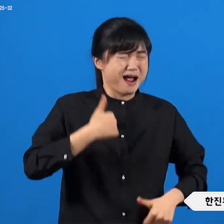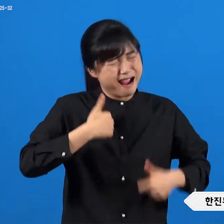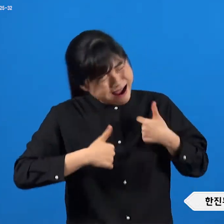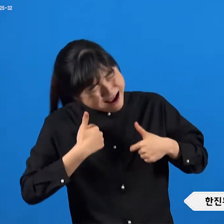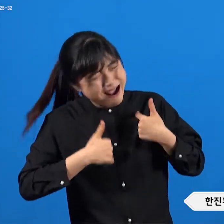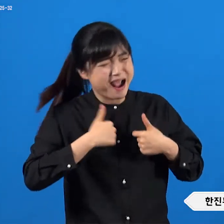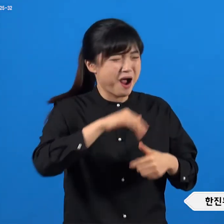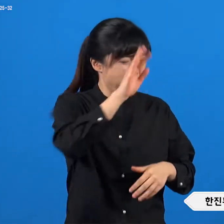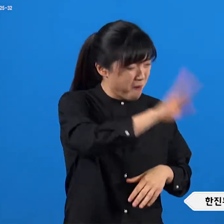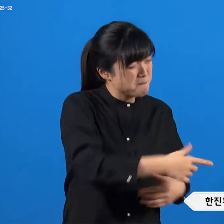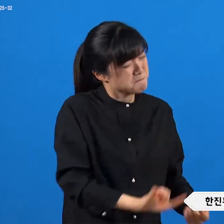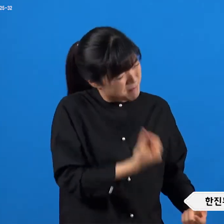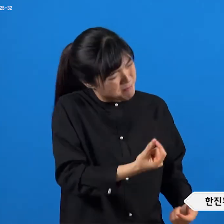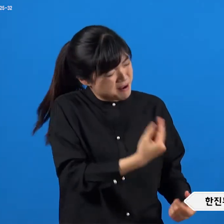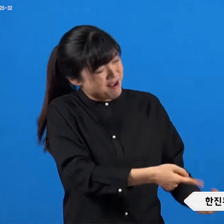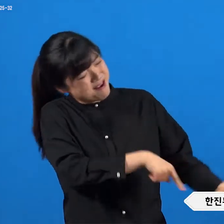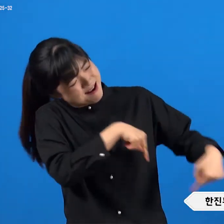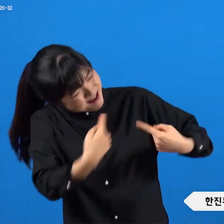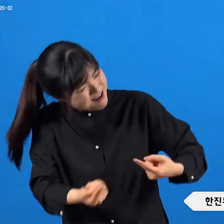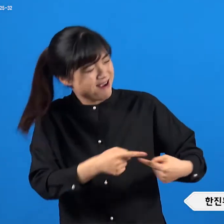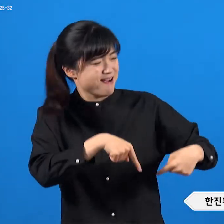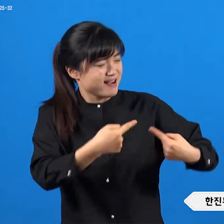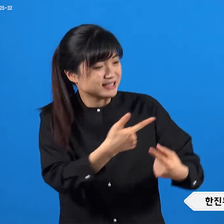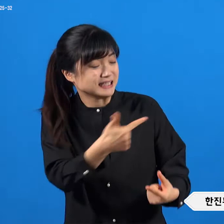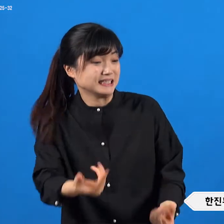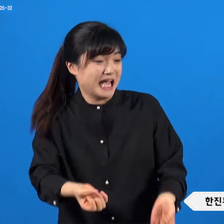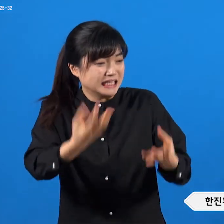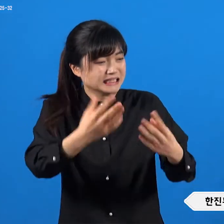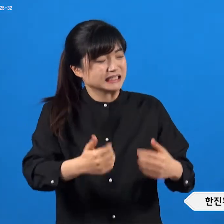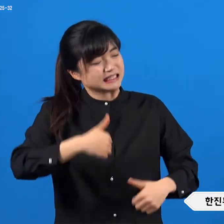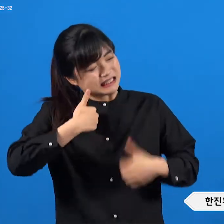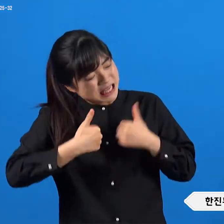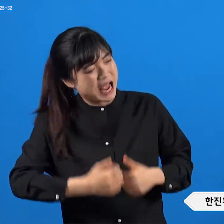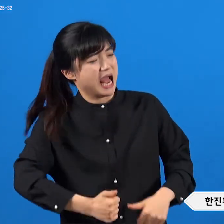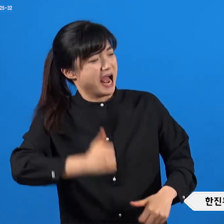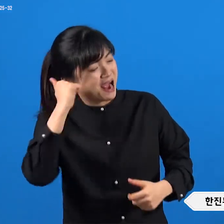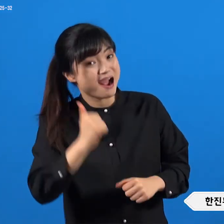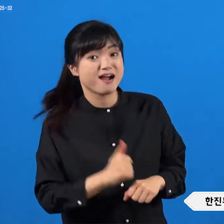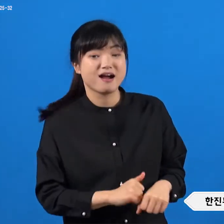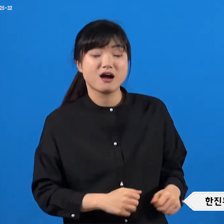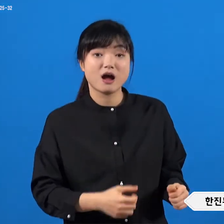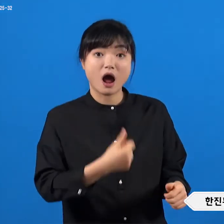일이냐. 뭐하니? 너도 빨리 들어가서 잔치를 즐기자.